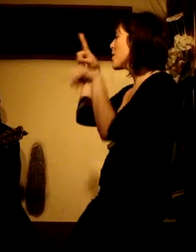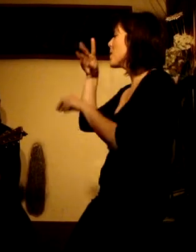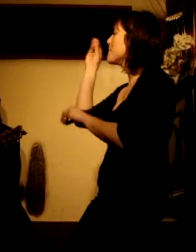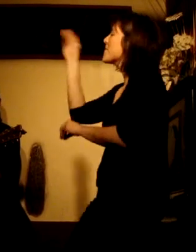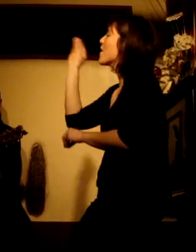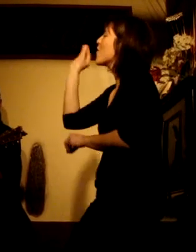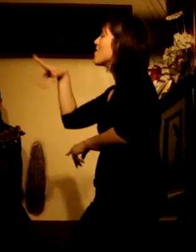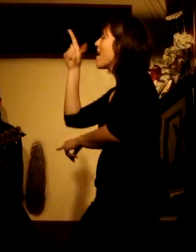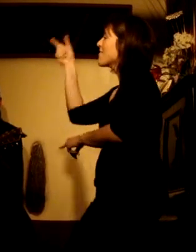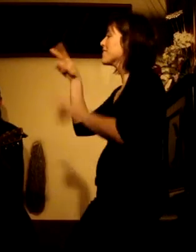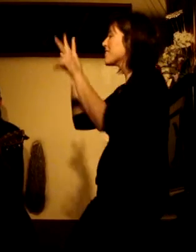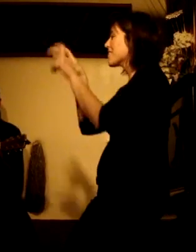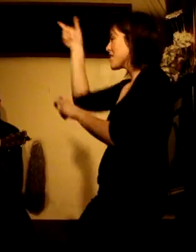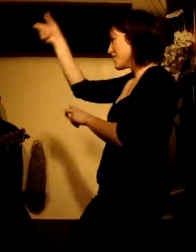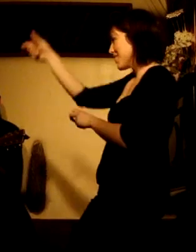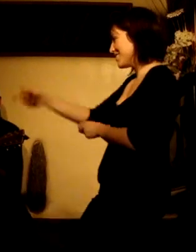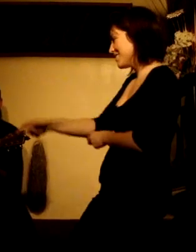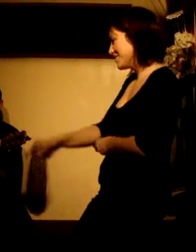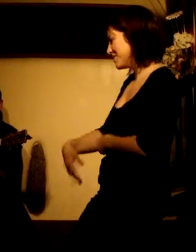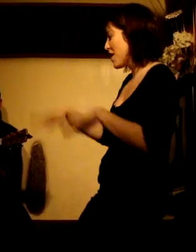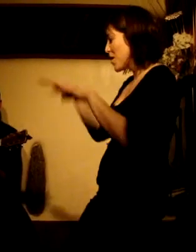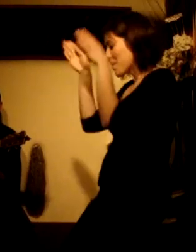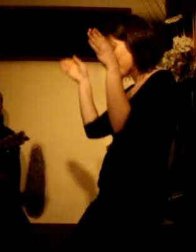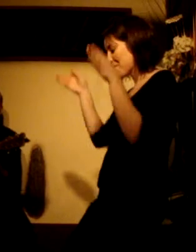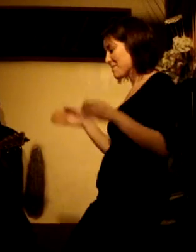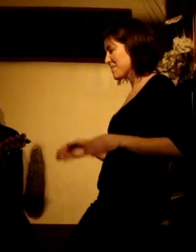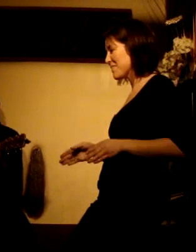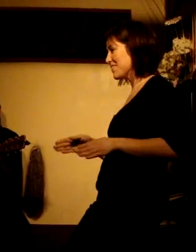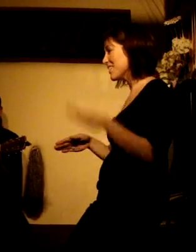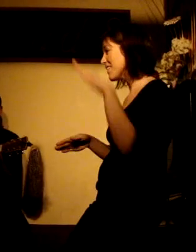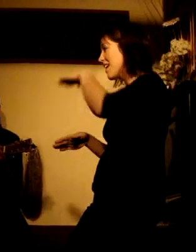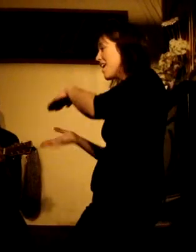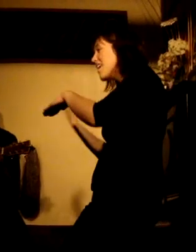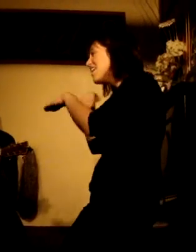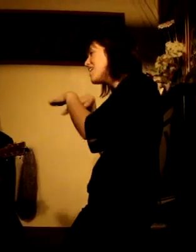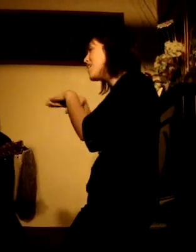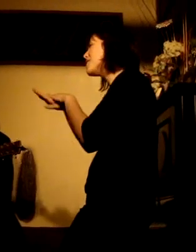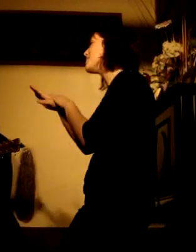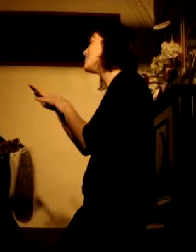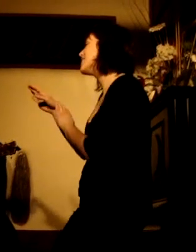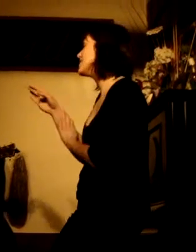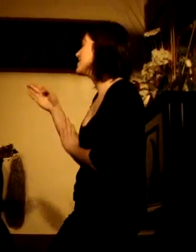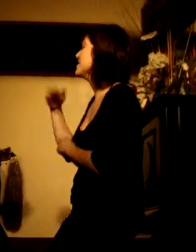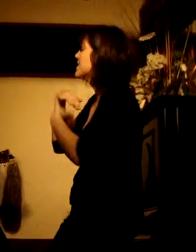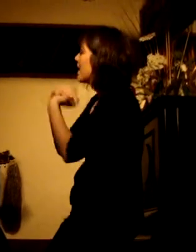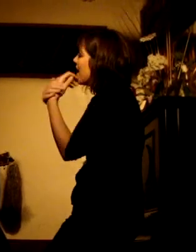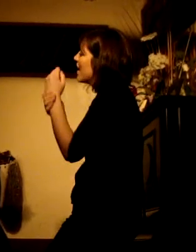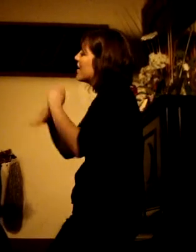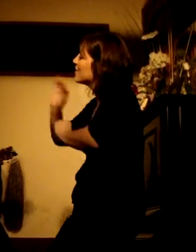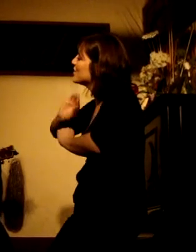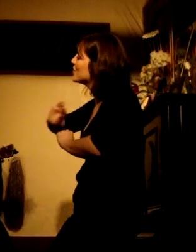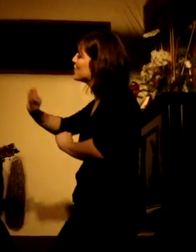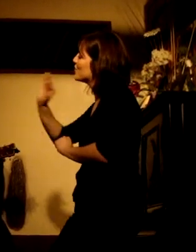de preguntas sobre ti. Mezcla tus fichas con las mías. Bajo la mesa,